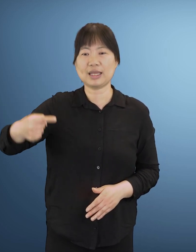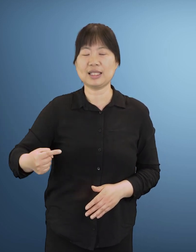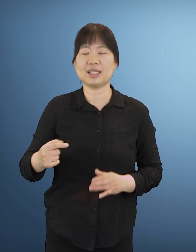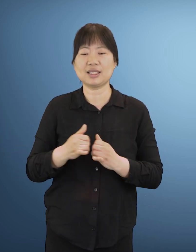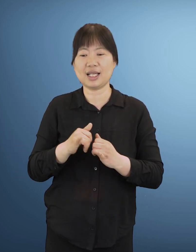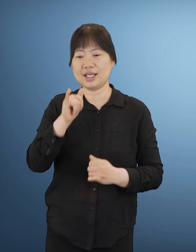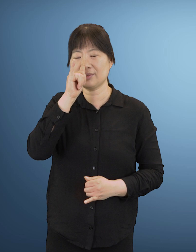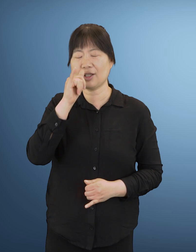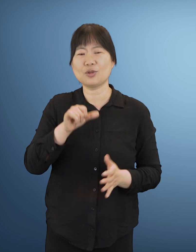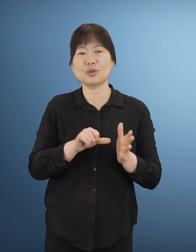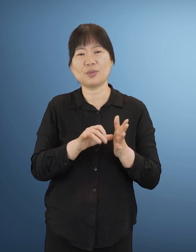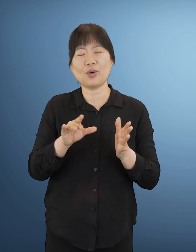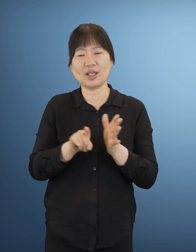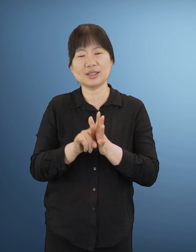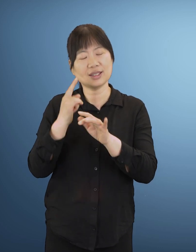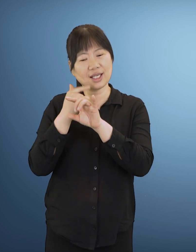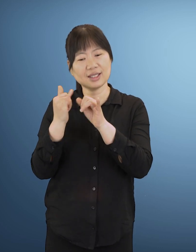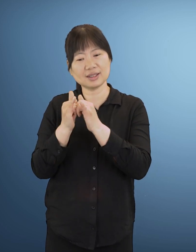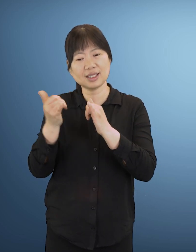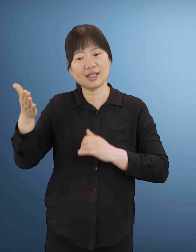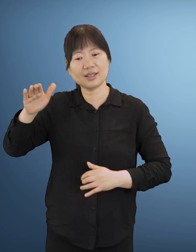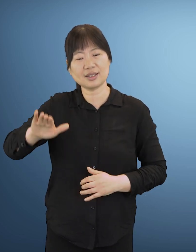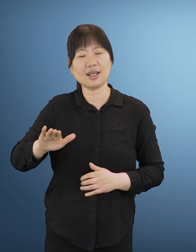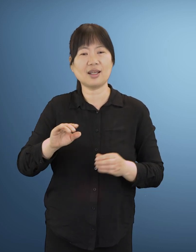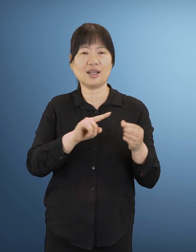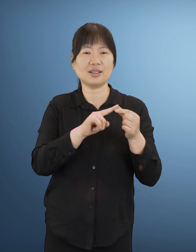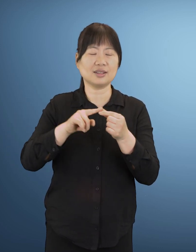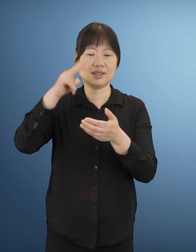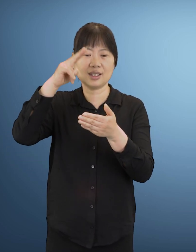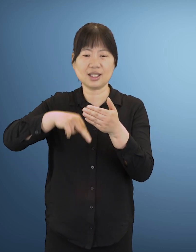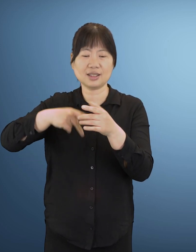신학자인데 어제 이분의 글을 읽다가